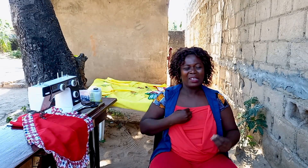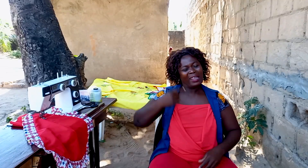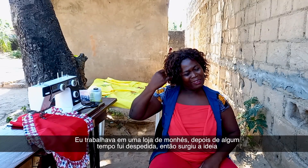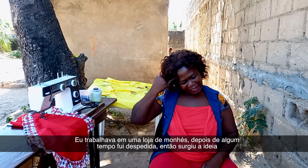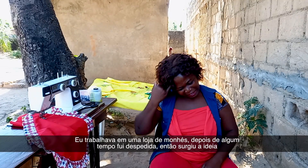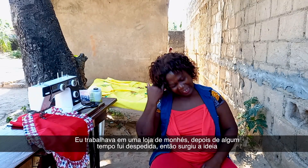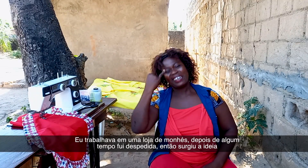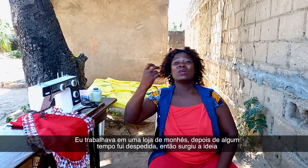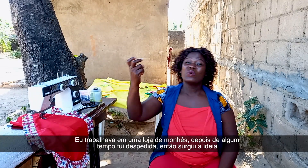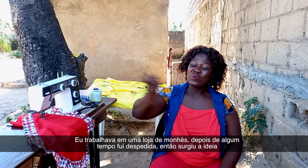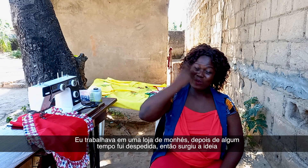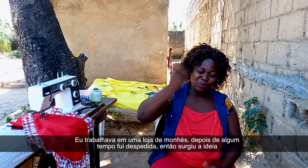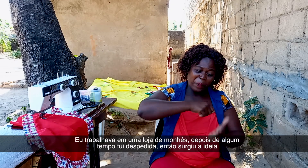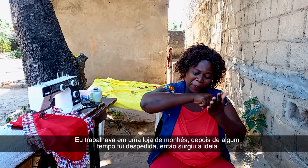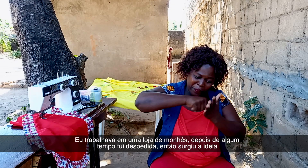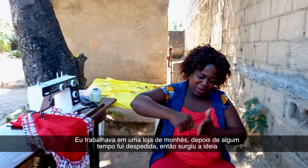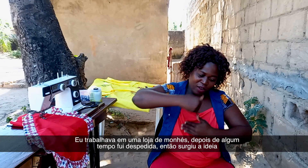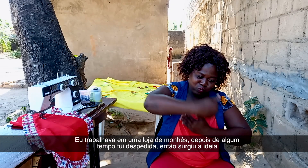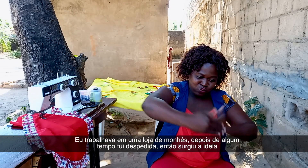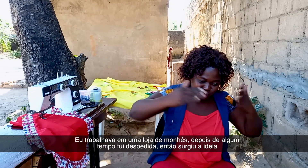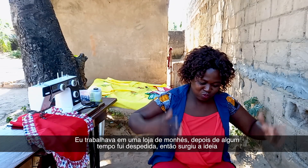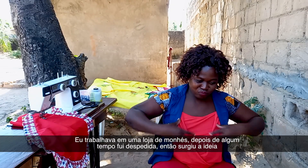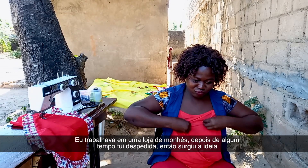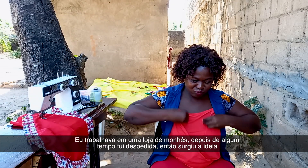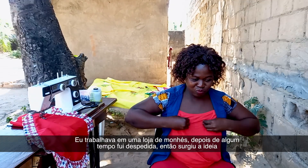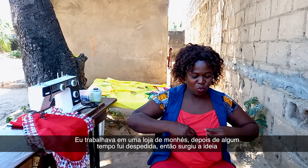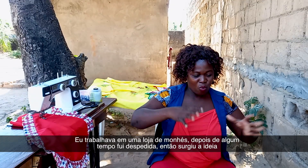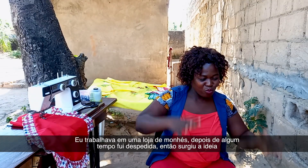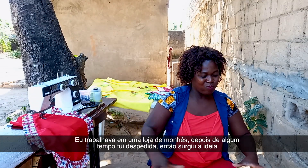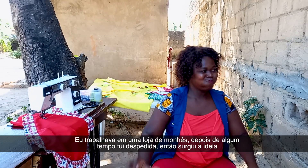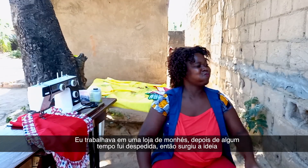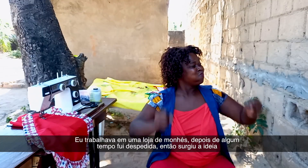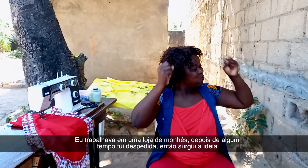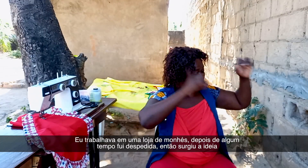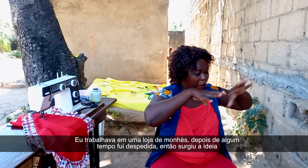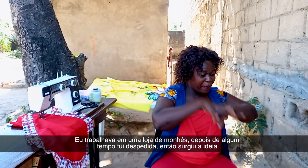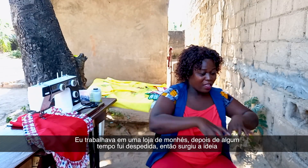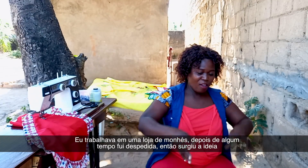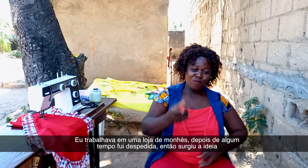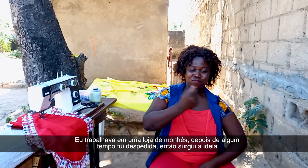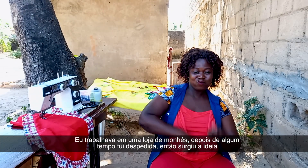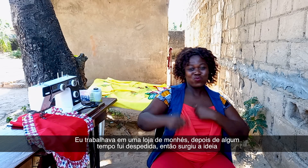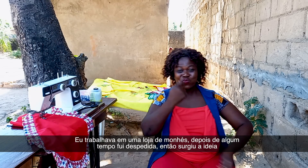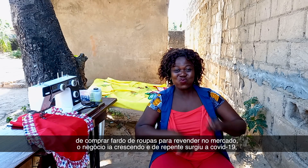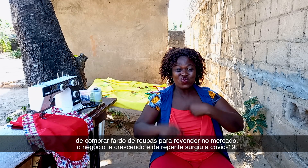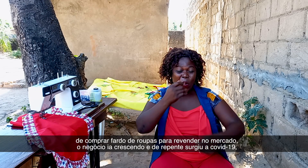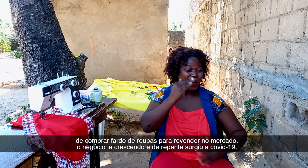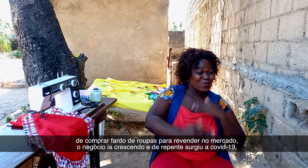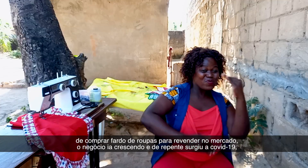Eu trabalhava em uma loja de manhãs. Depois de algum tempo, fui despedida. E então, surgiu a ideia de comprar fardo de